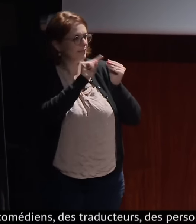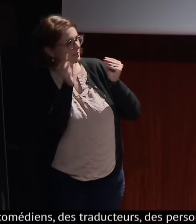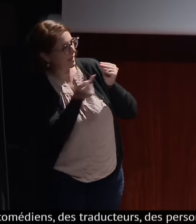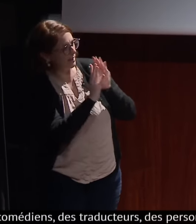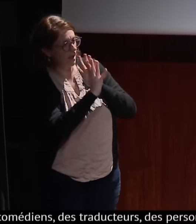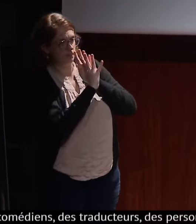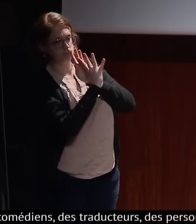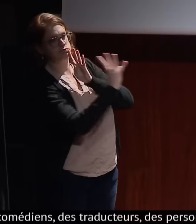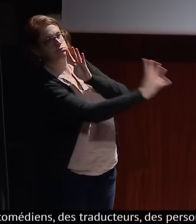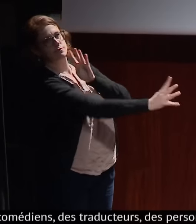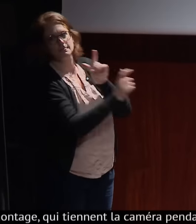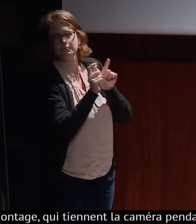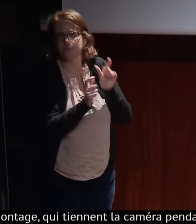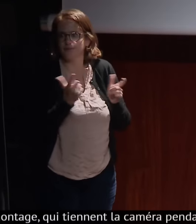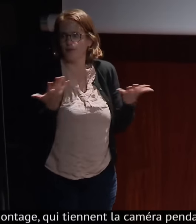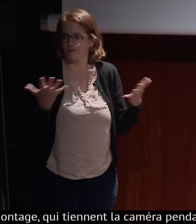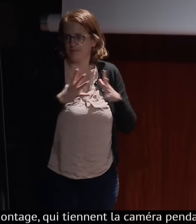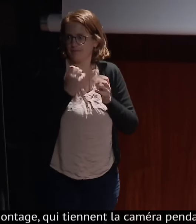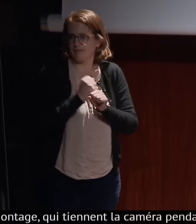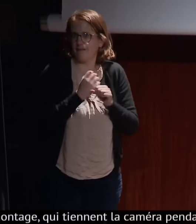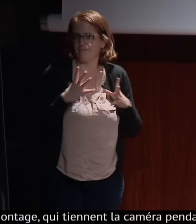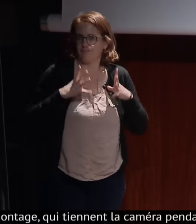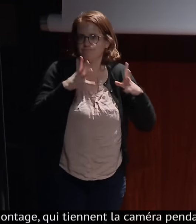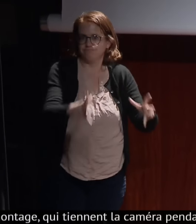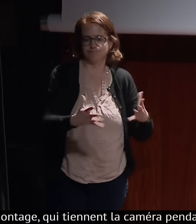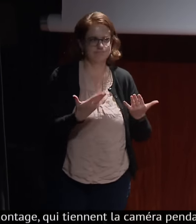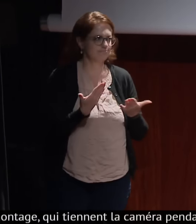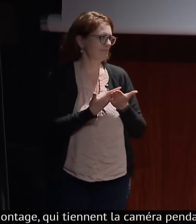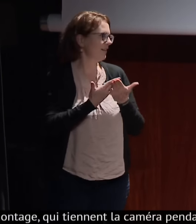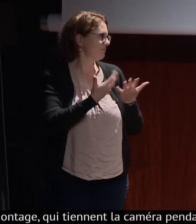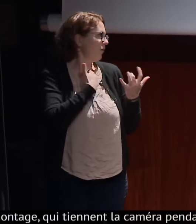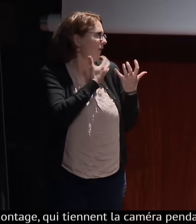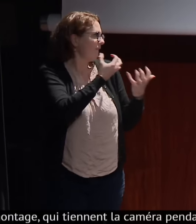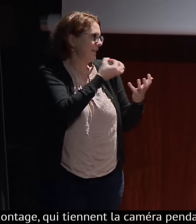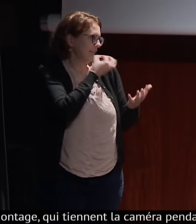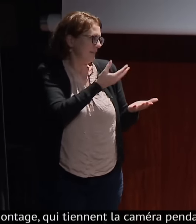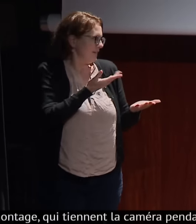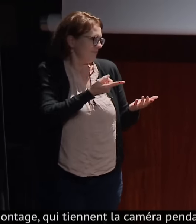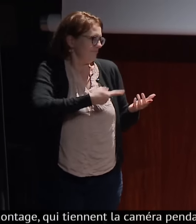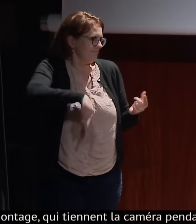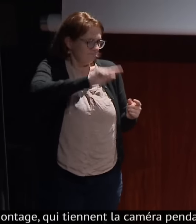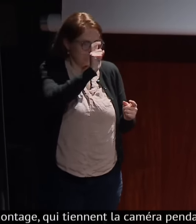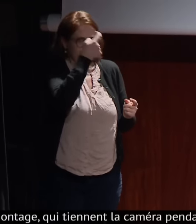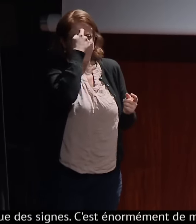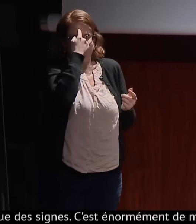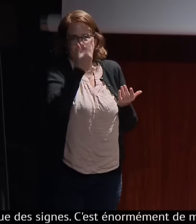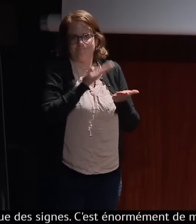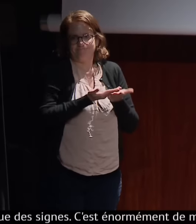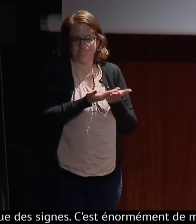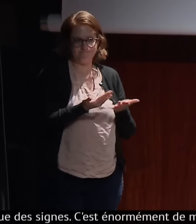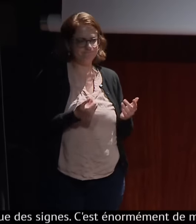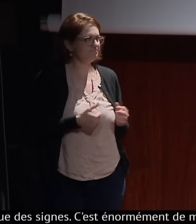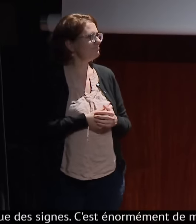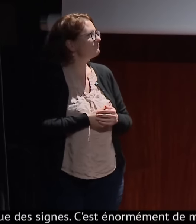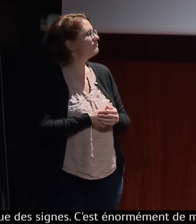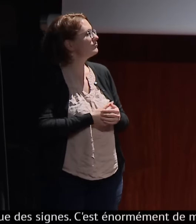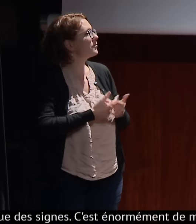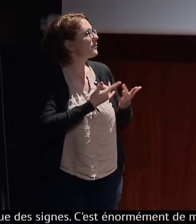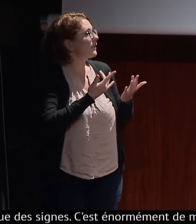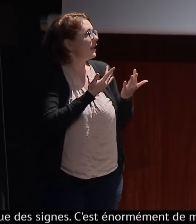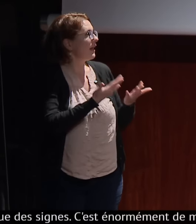cet objet culturel. On ne le voit pas forcément quand on tient un livre entre ses mains, mais